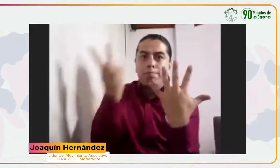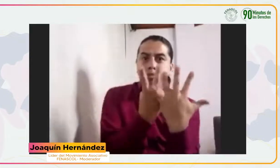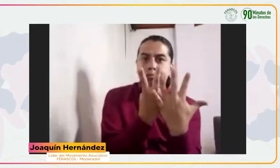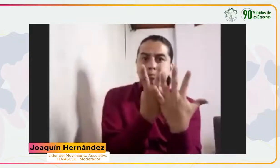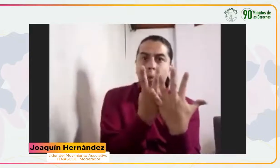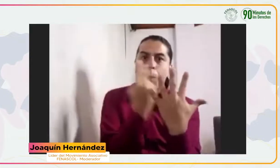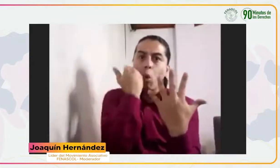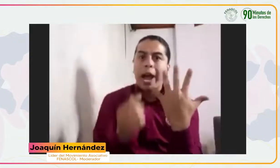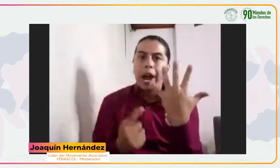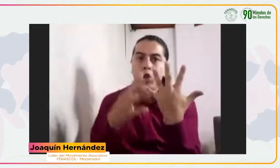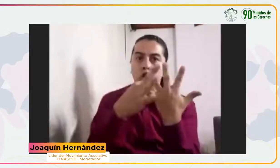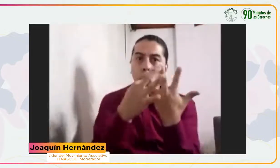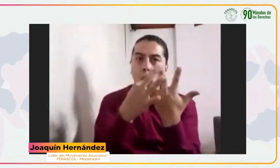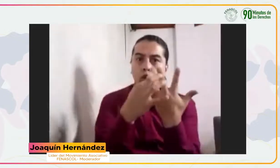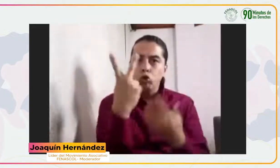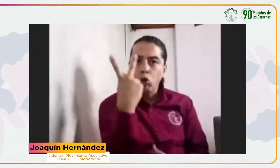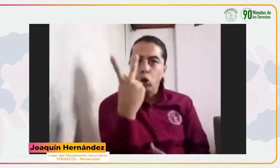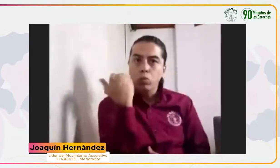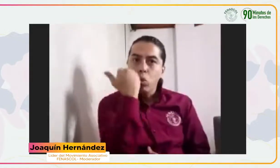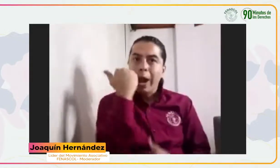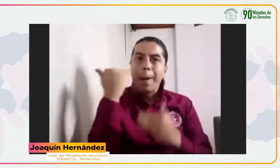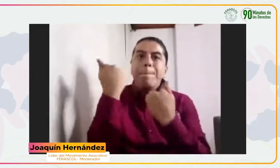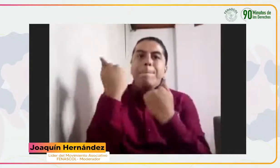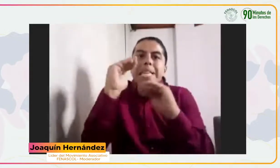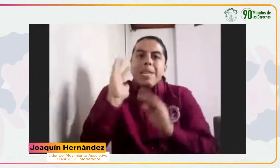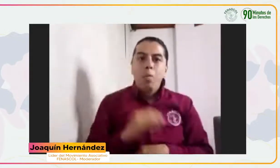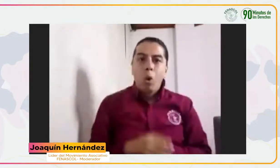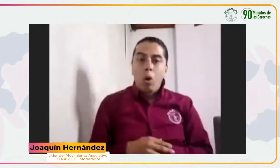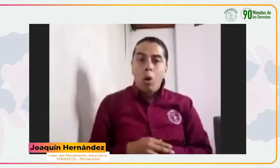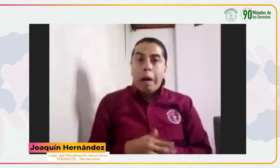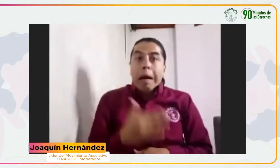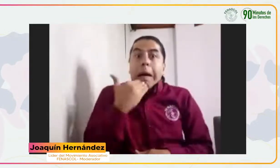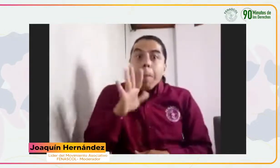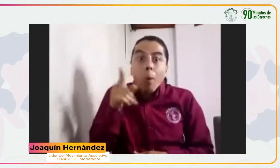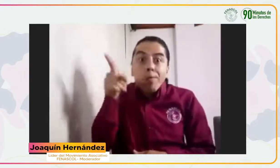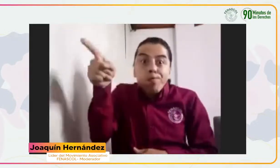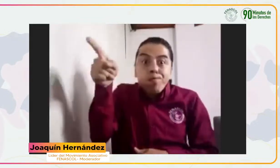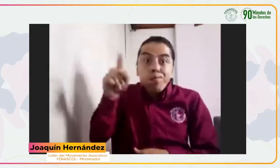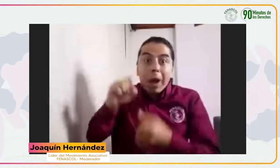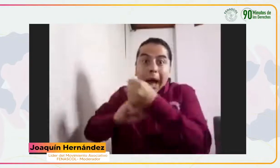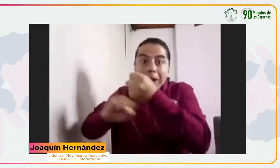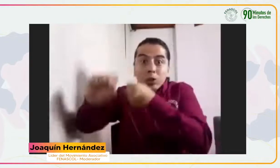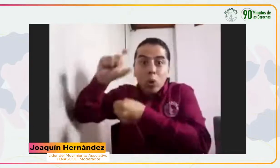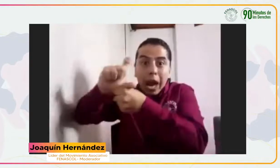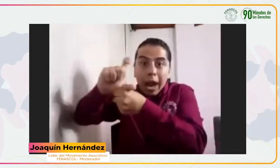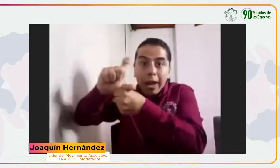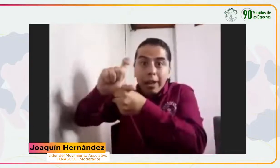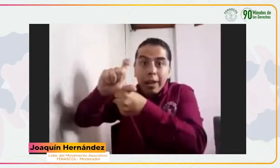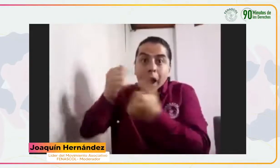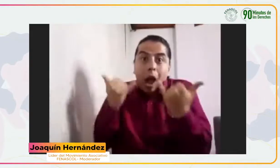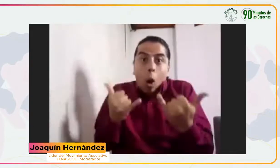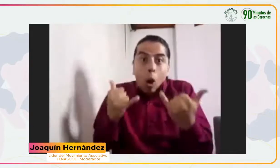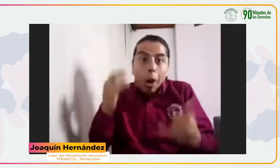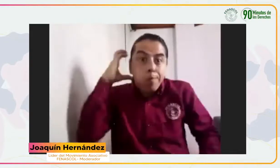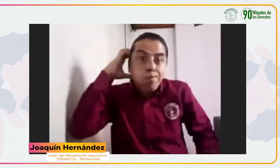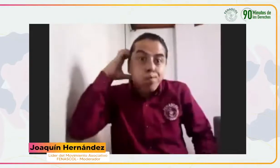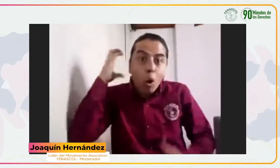una junta son 5 personas, 2 de ellas deben ser mujeres obligatoriamente como mínimo. Y, por ejemplo, hay